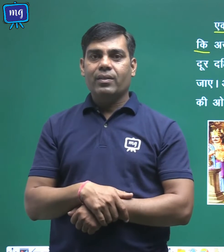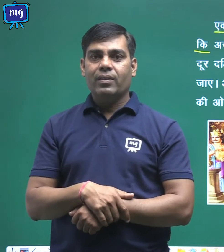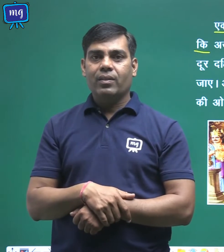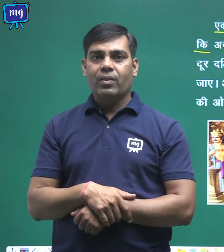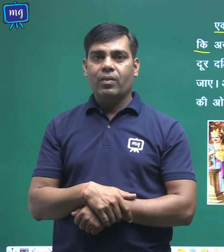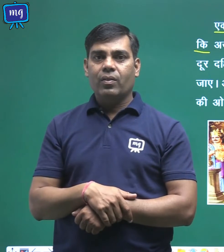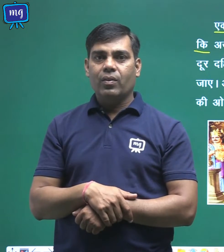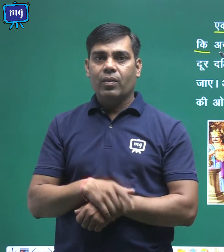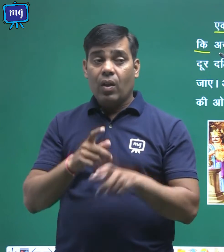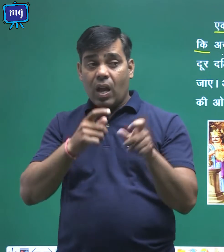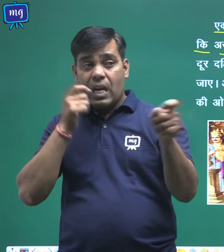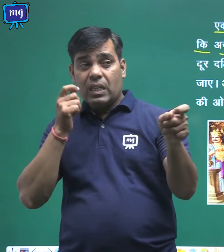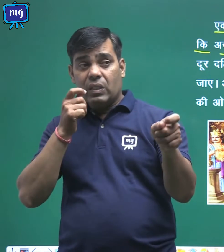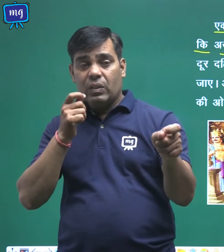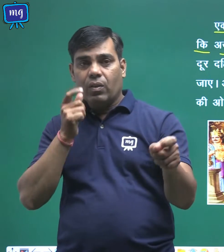अर्जुन को